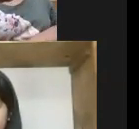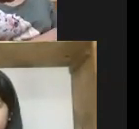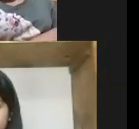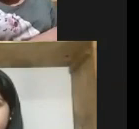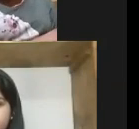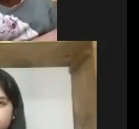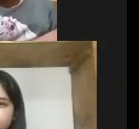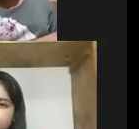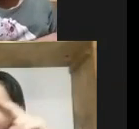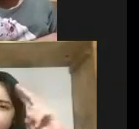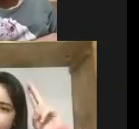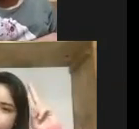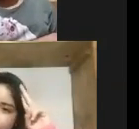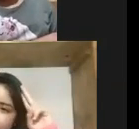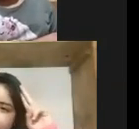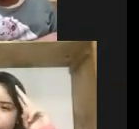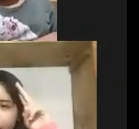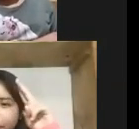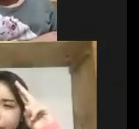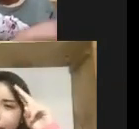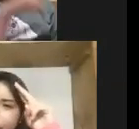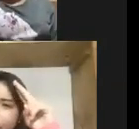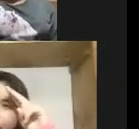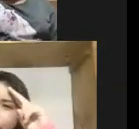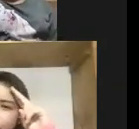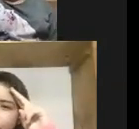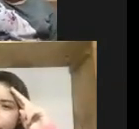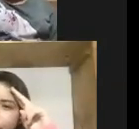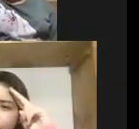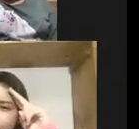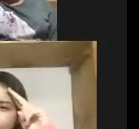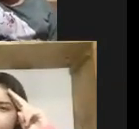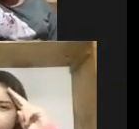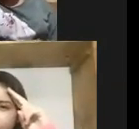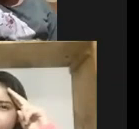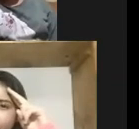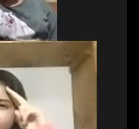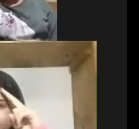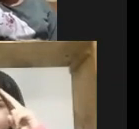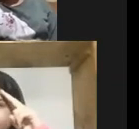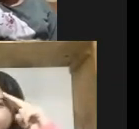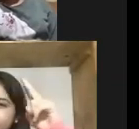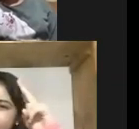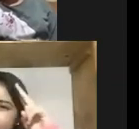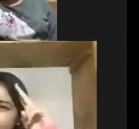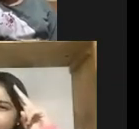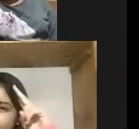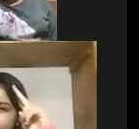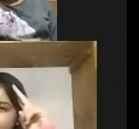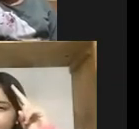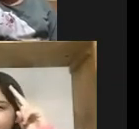poner sobre nuestra frente. Y a la cuenta de tres, vamos a decir, todos, José Luis,